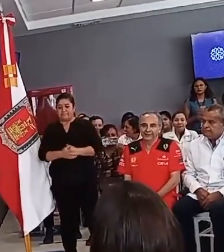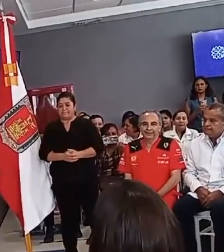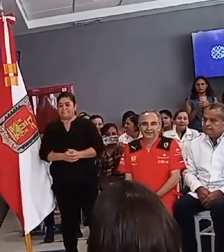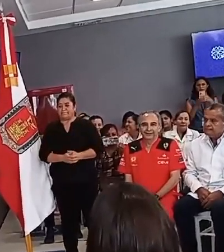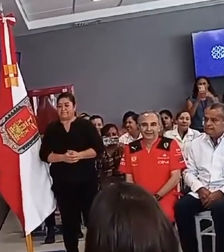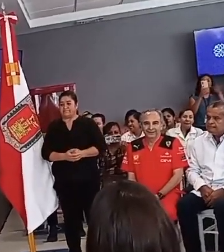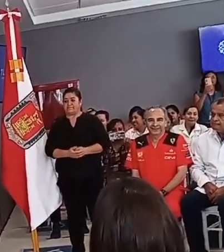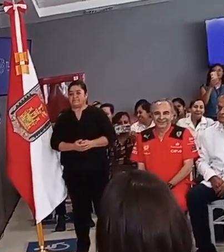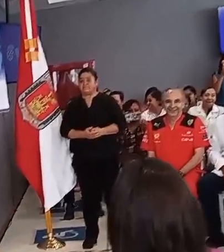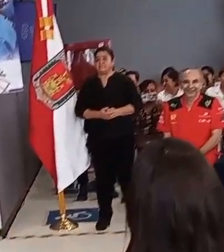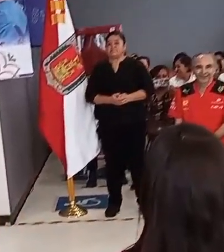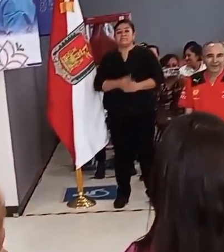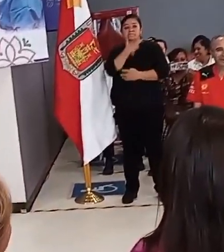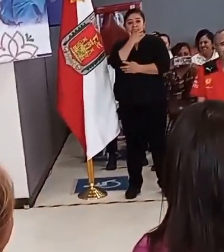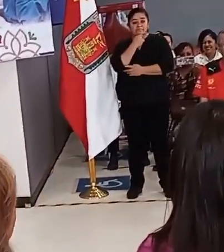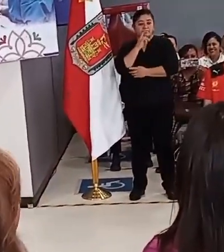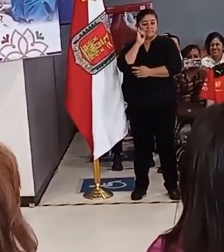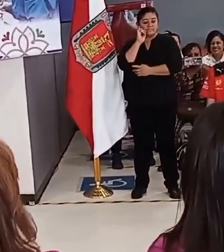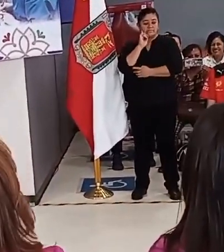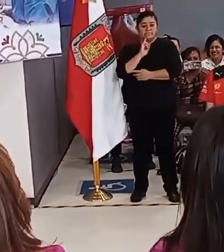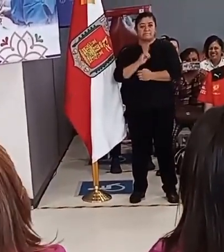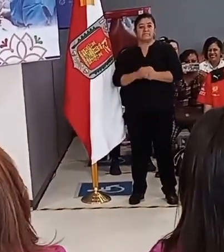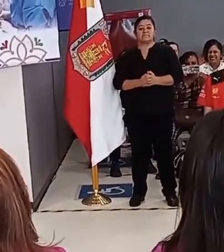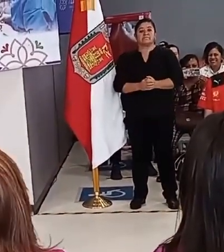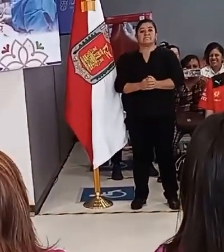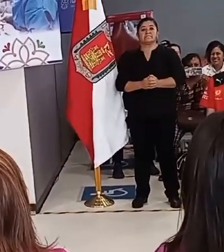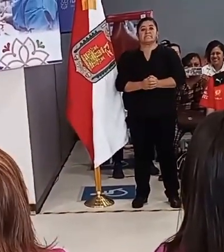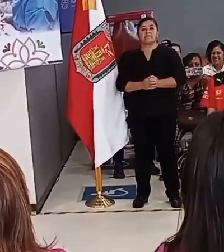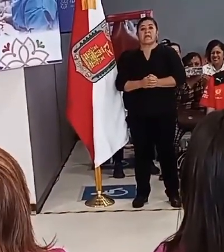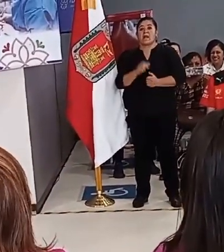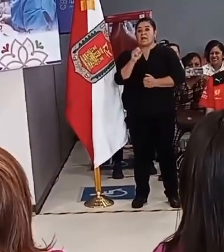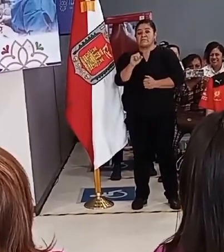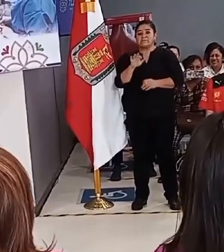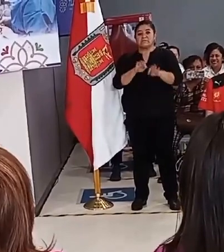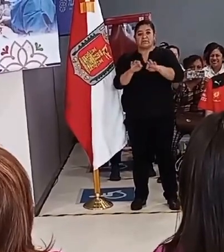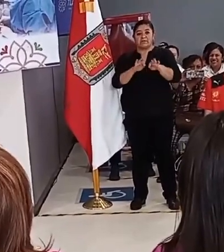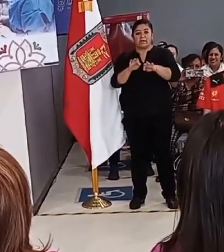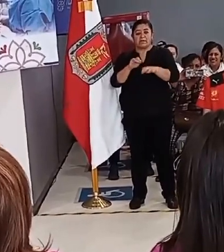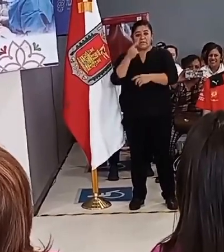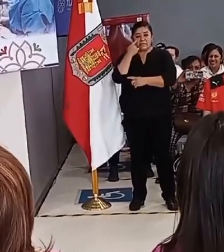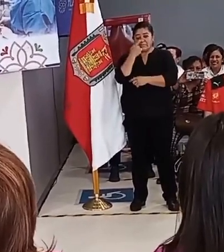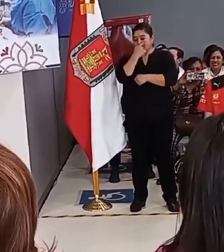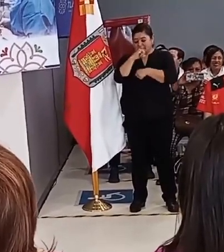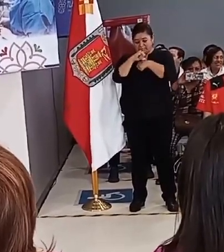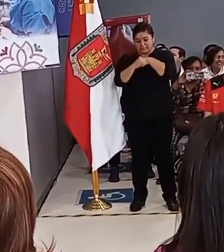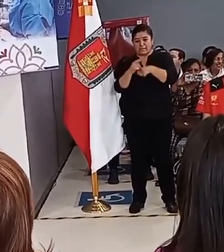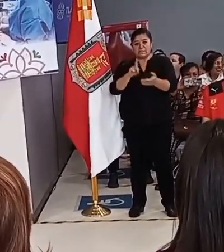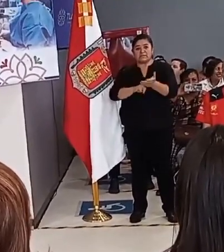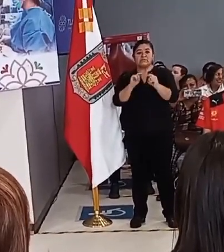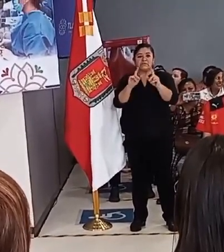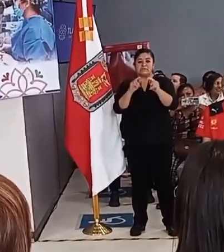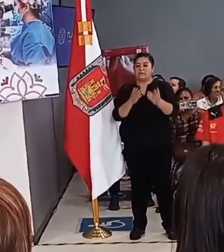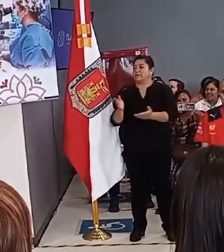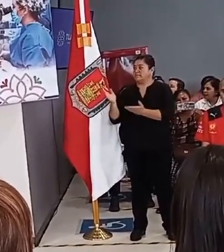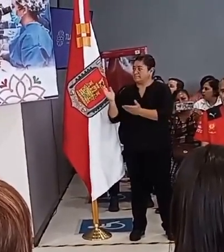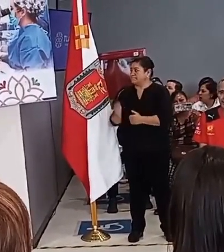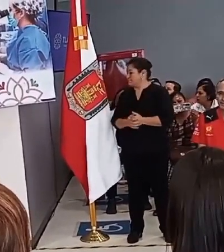Gracias señoras y señores es así como se desarrollan las cirugías oftalmológicas en tascada